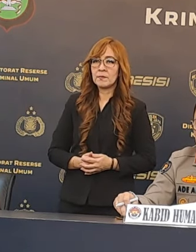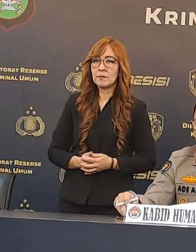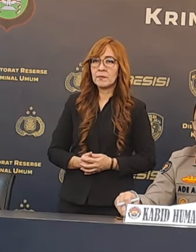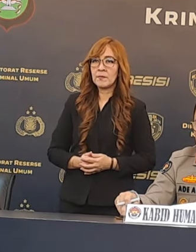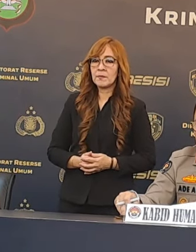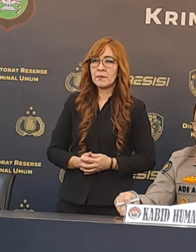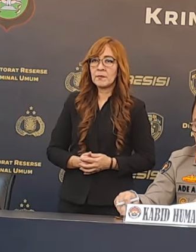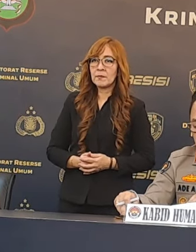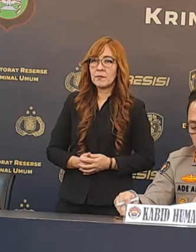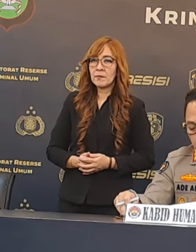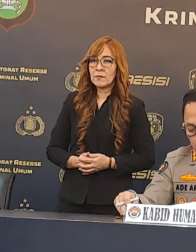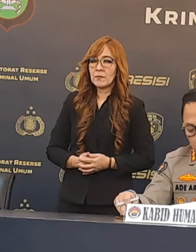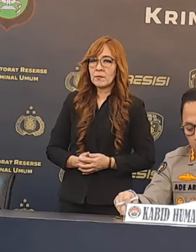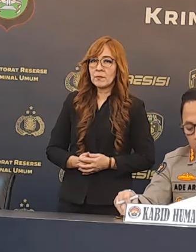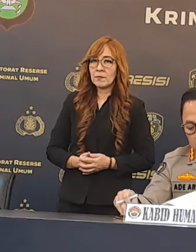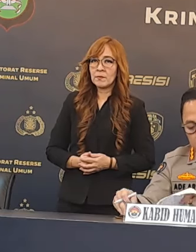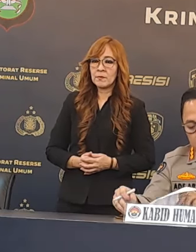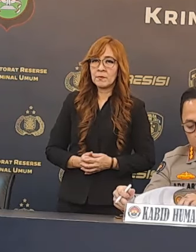modus